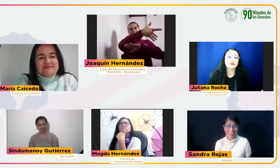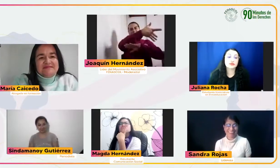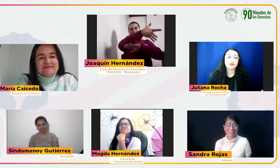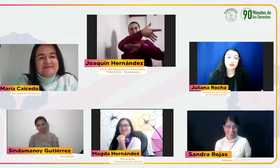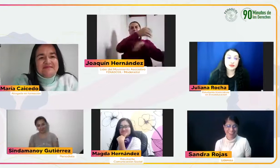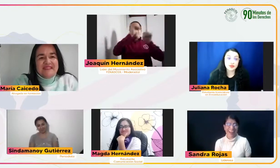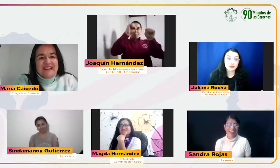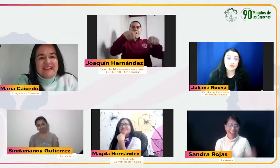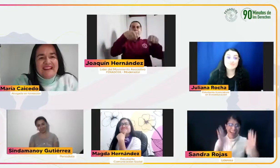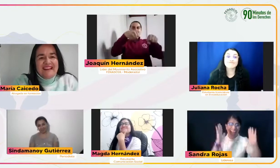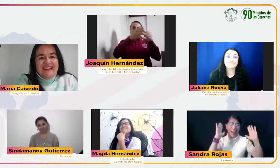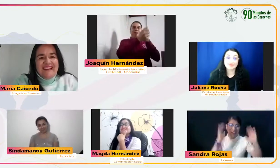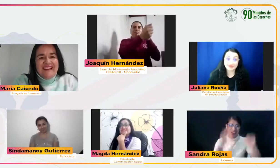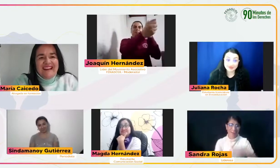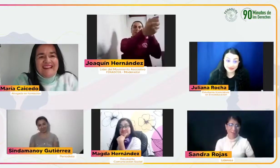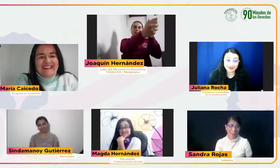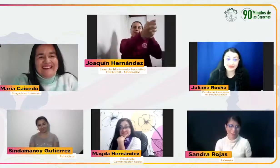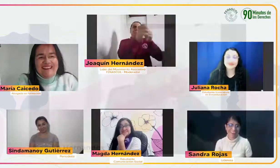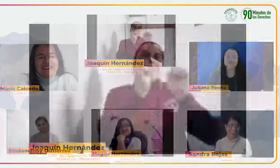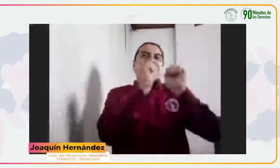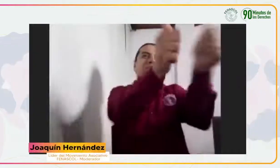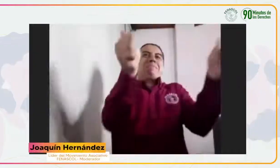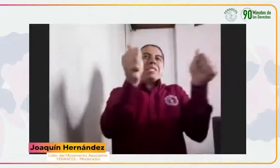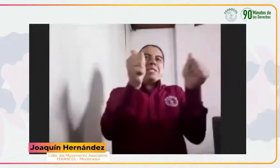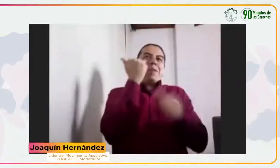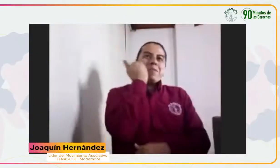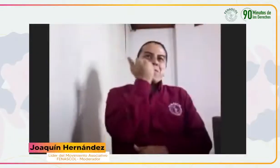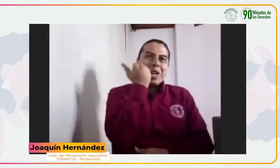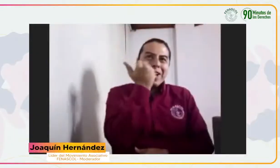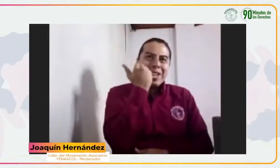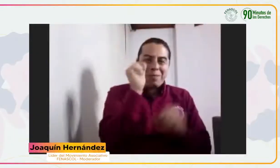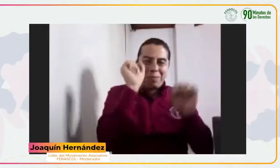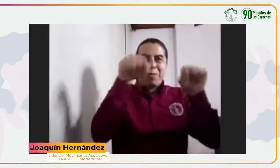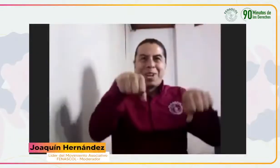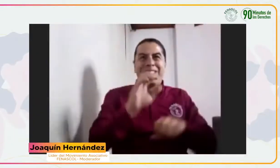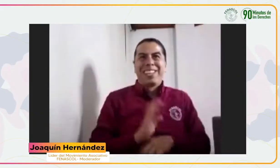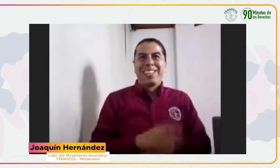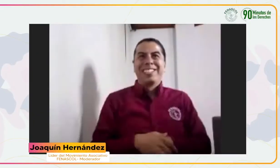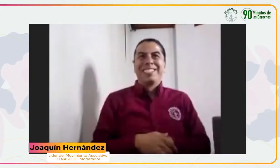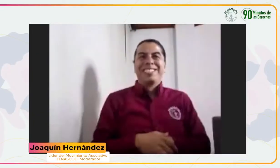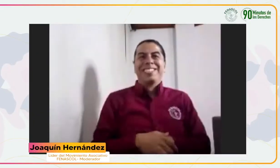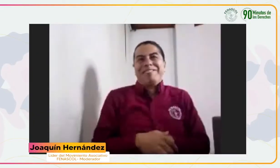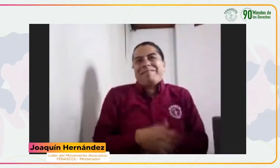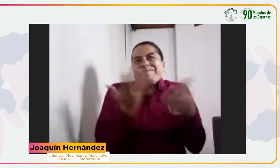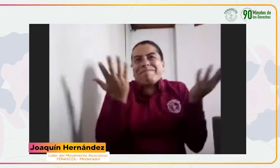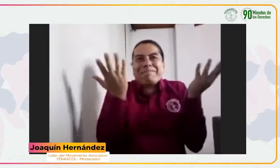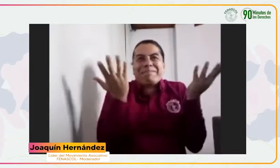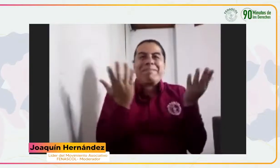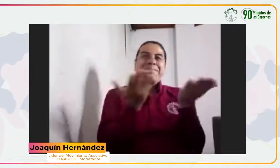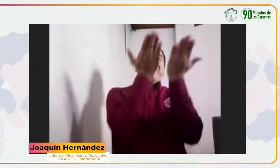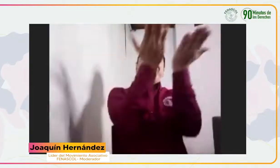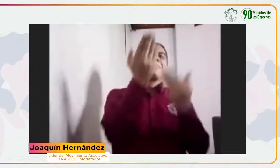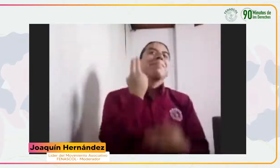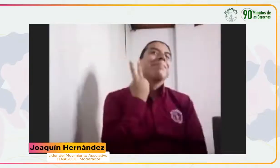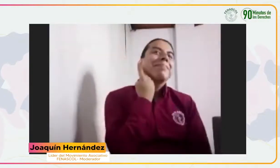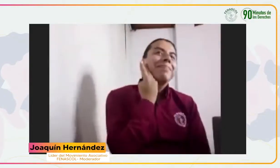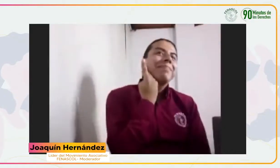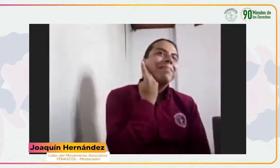muchas mujeres con mejores capacidades que muchos hombres que no tenemos, y la capacidad desde allí pues